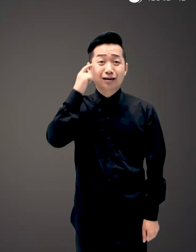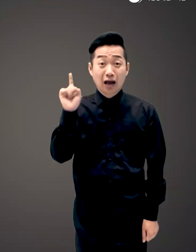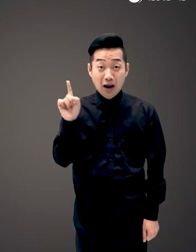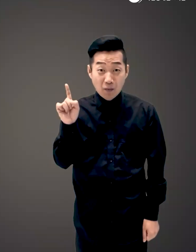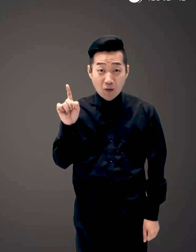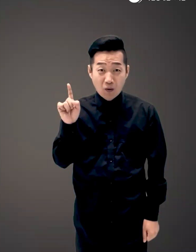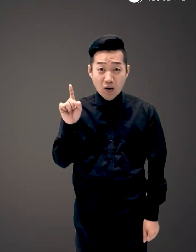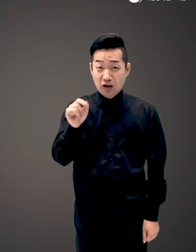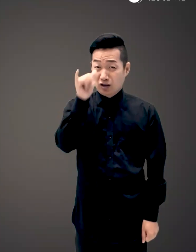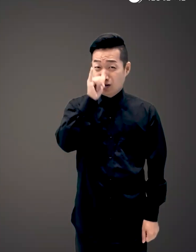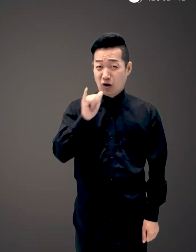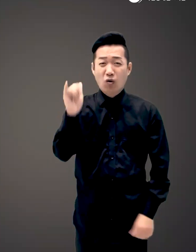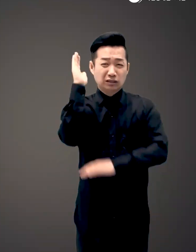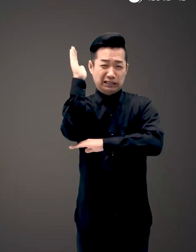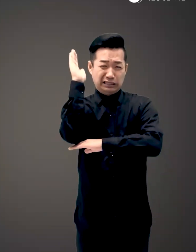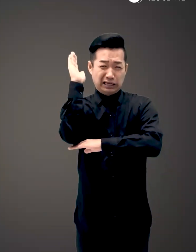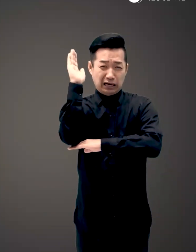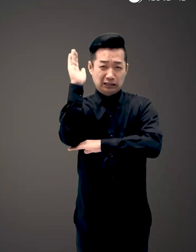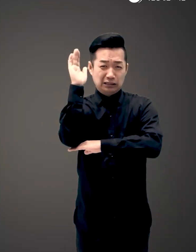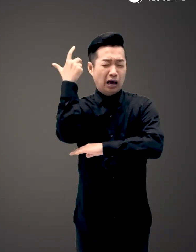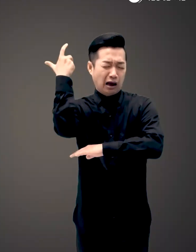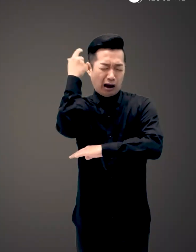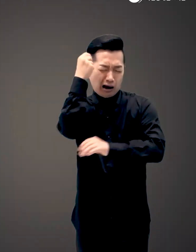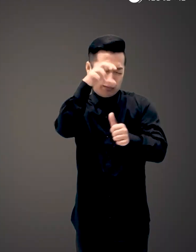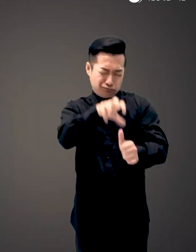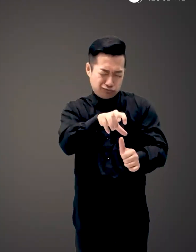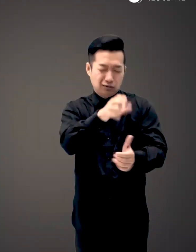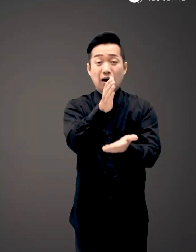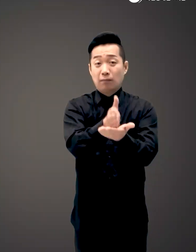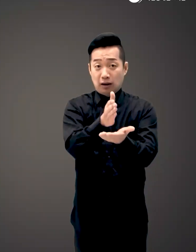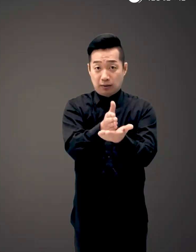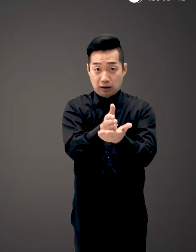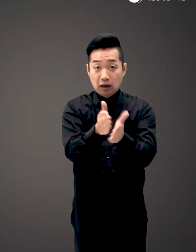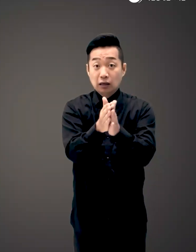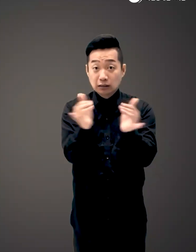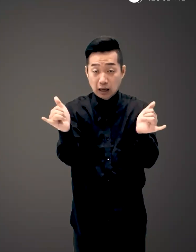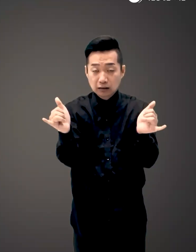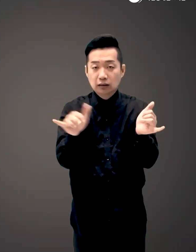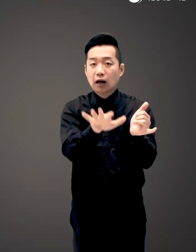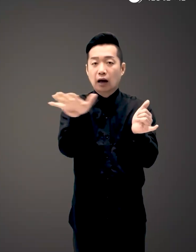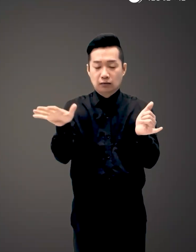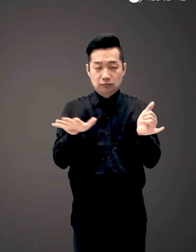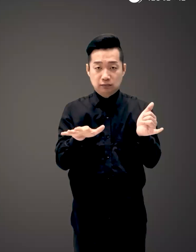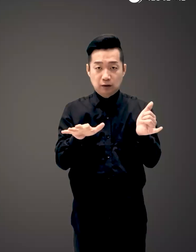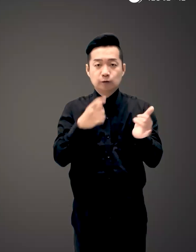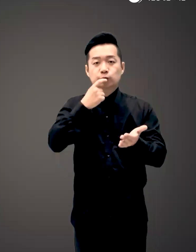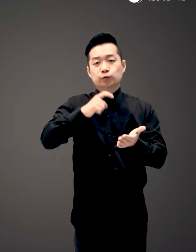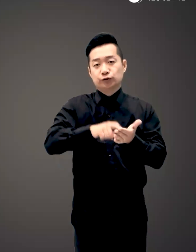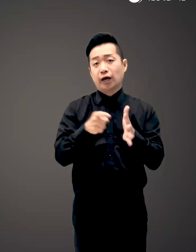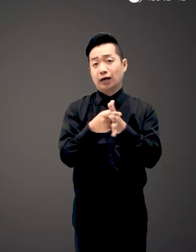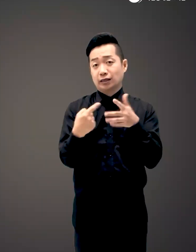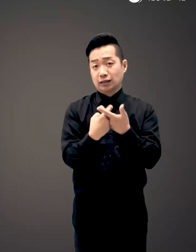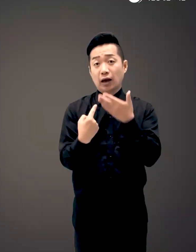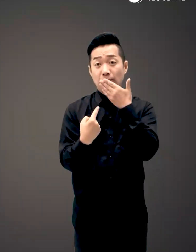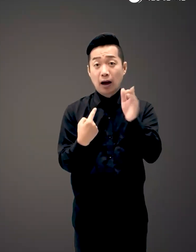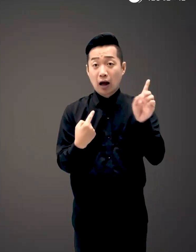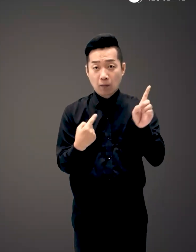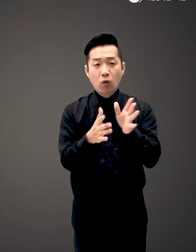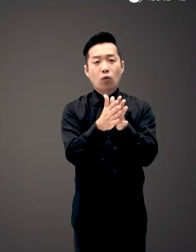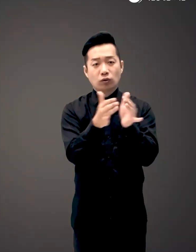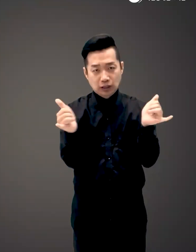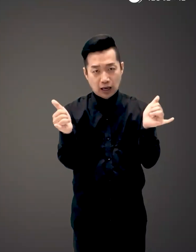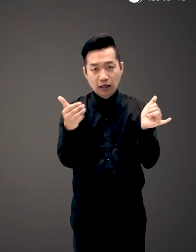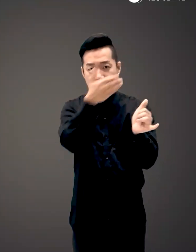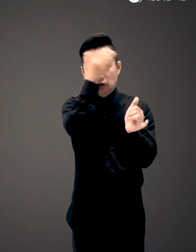그분을 그렇게 영웅설화에다 가두어 놓지 않고 사람들이 쉽게 이해할 수 있는 인간이고